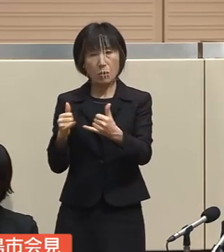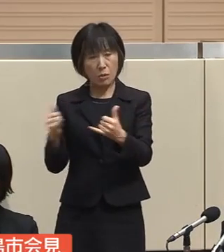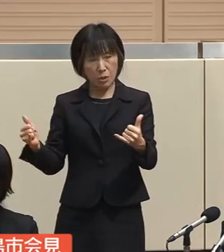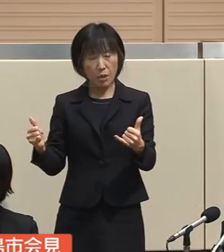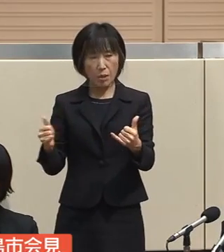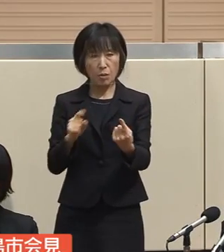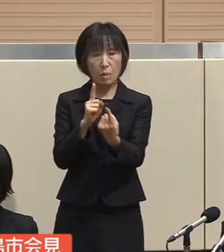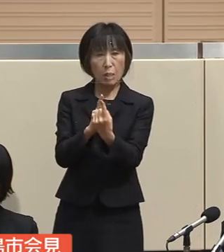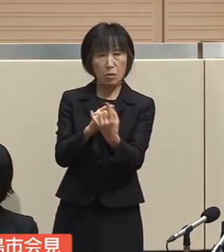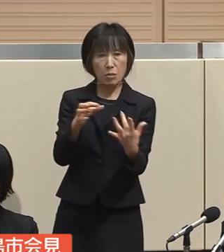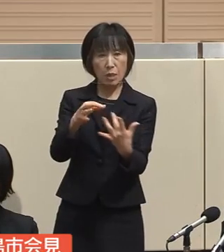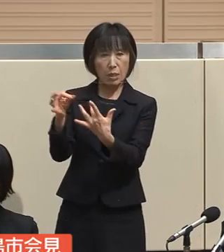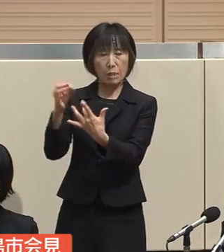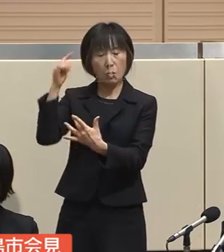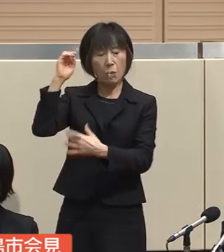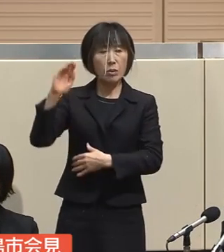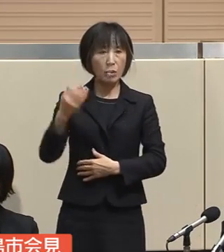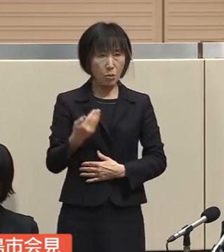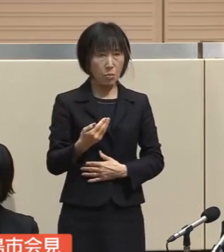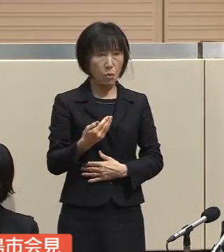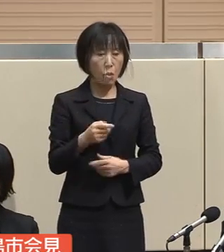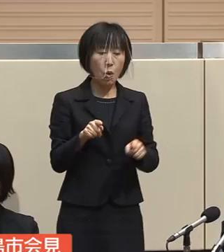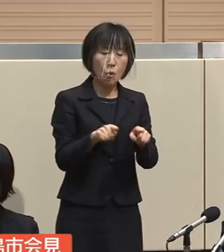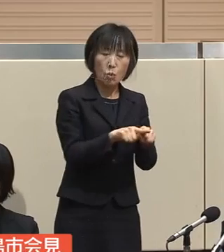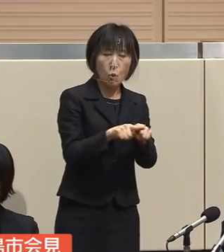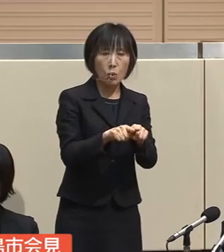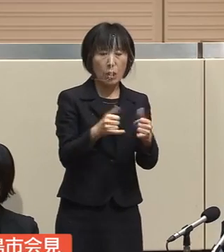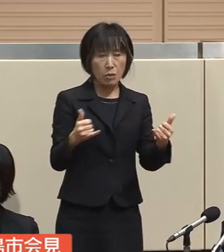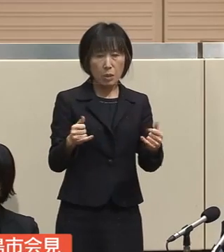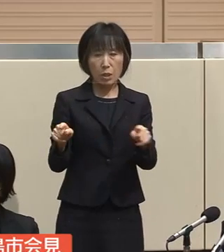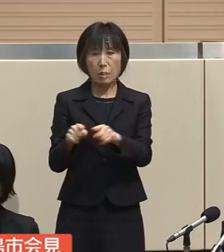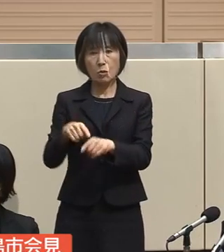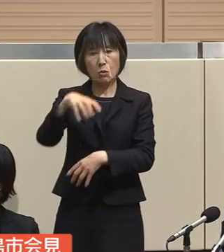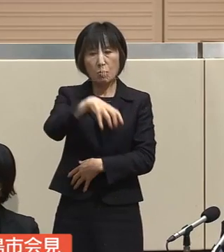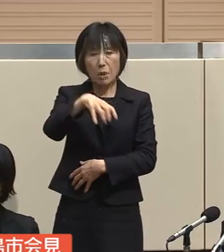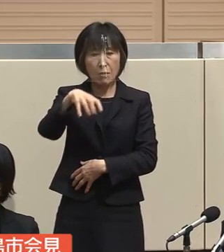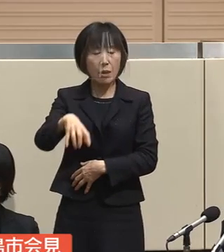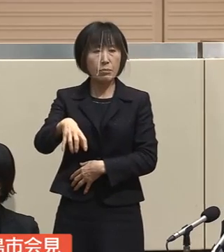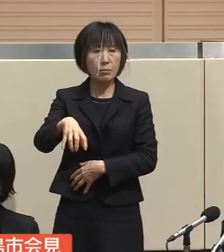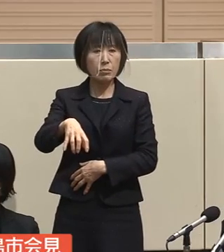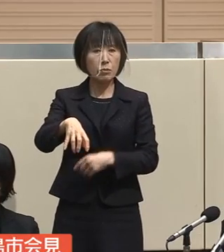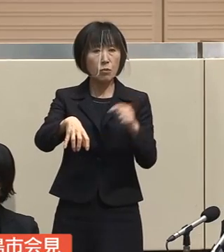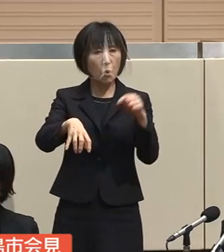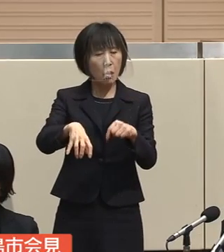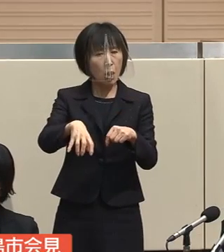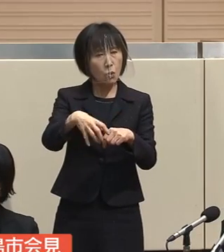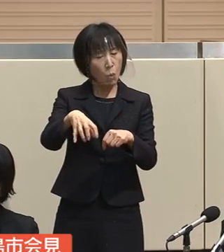んですけども、 そうですね。 その濃厚接触、または接触の場面というのは、はい、どういう